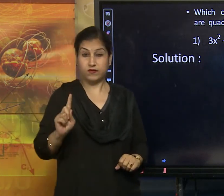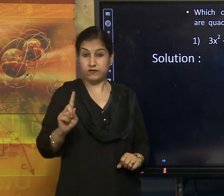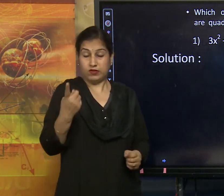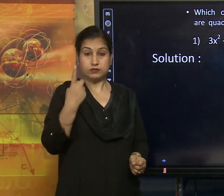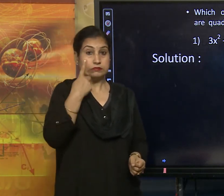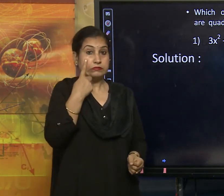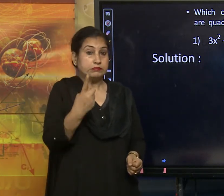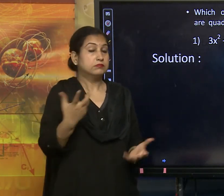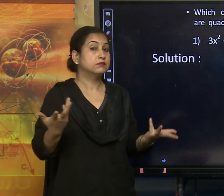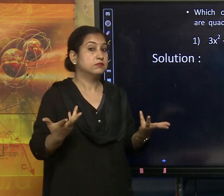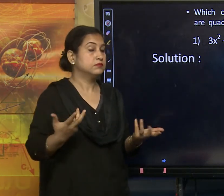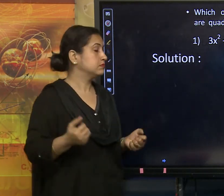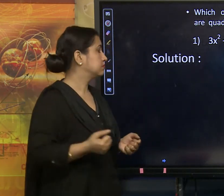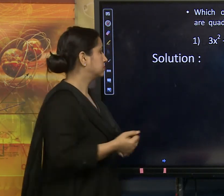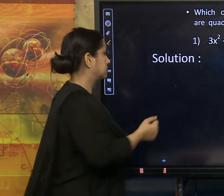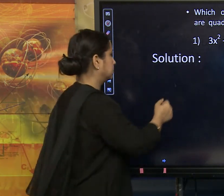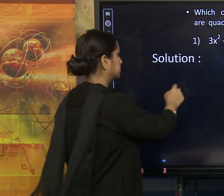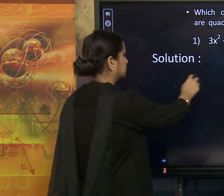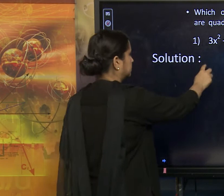हम सभी जानते हैं कि हमें